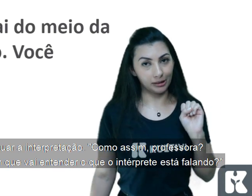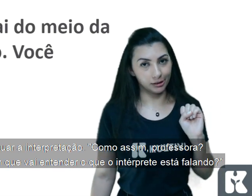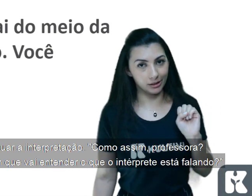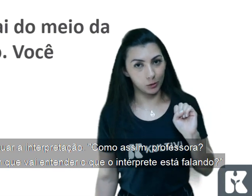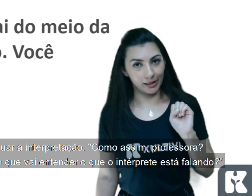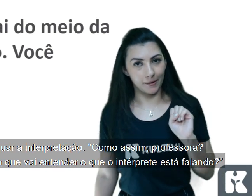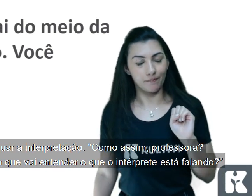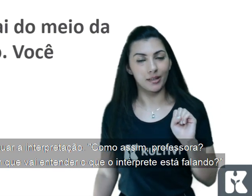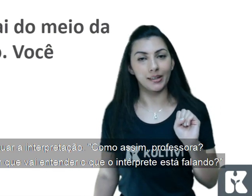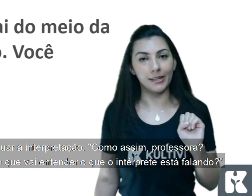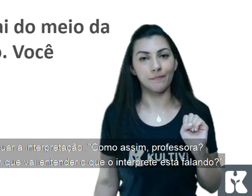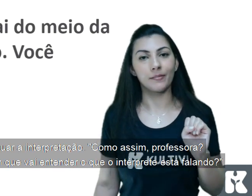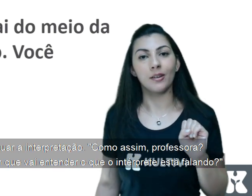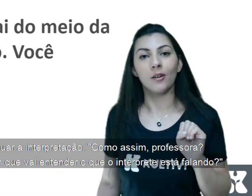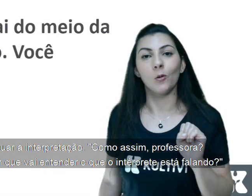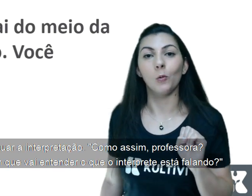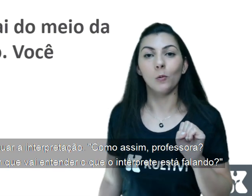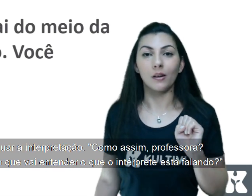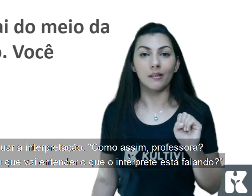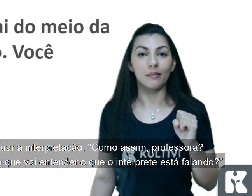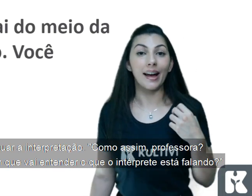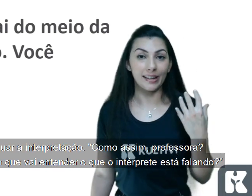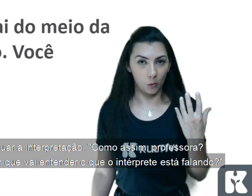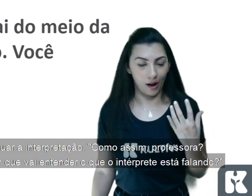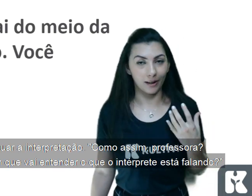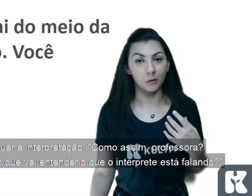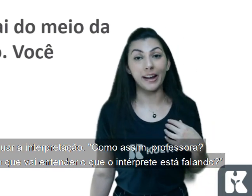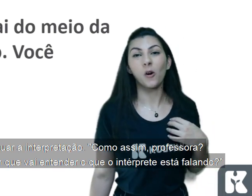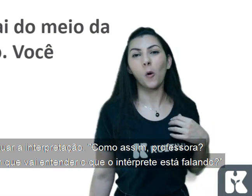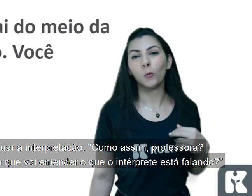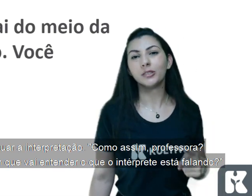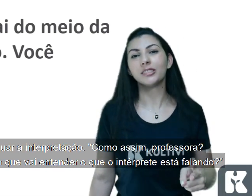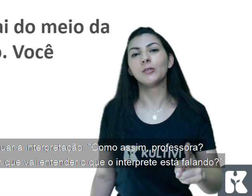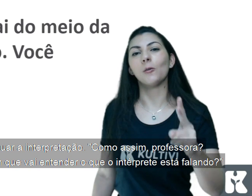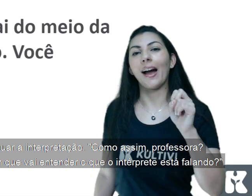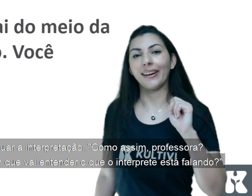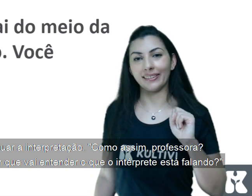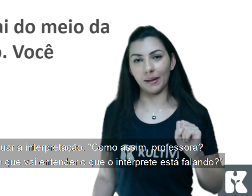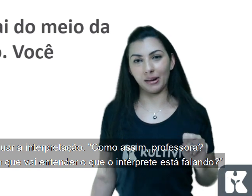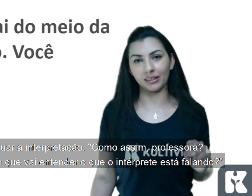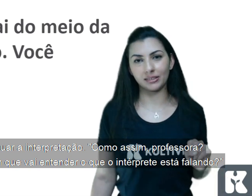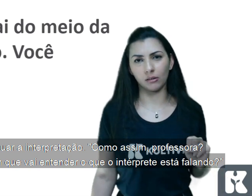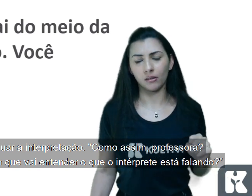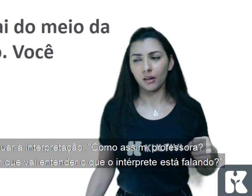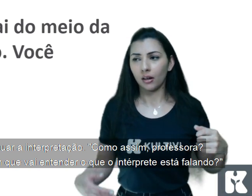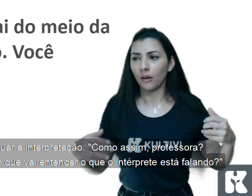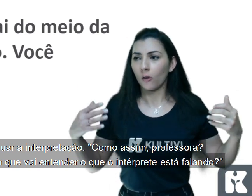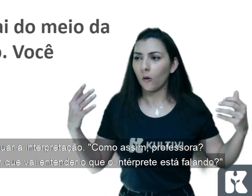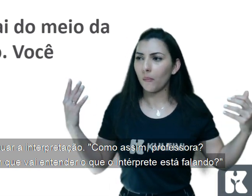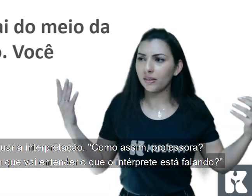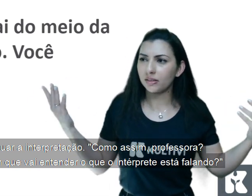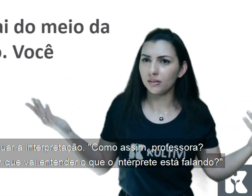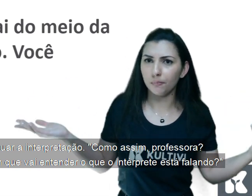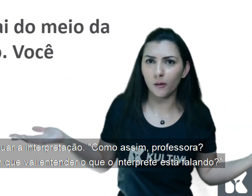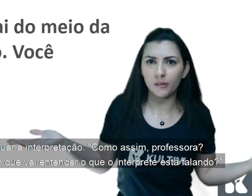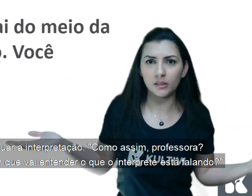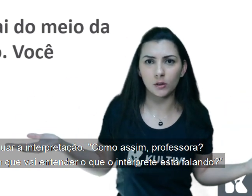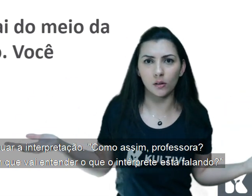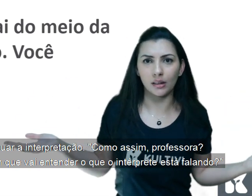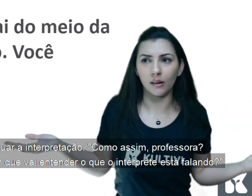Eu aprendi o quê? Que o adequado é continuar a interpretação. Como